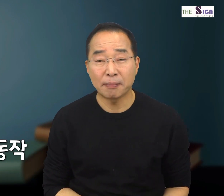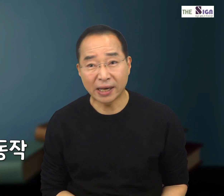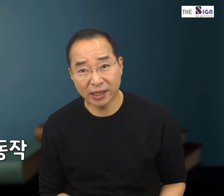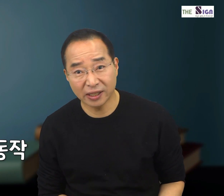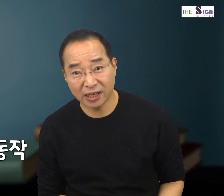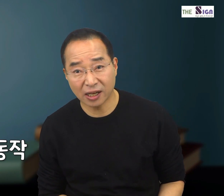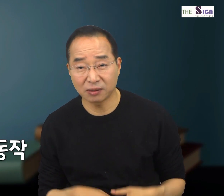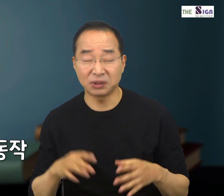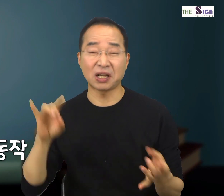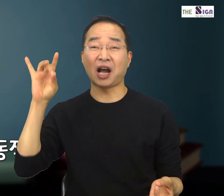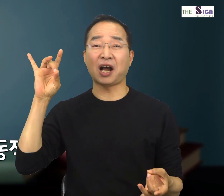마네킹이야 그러면